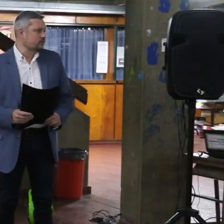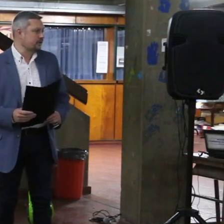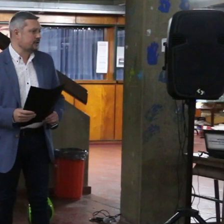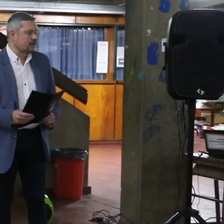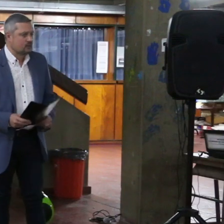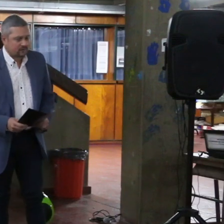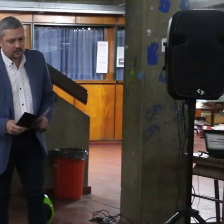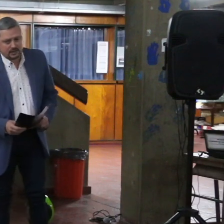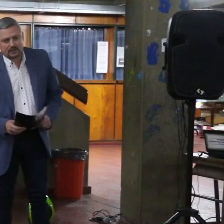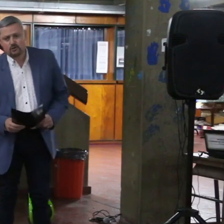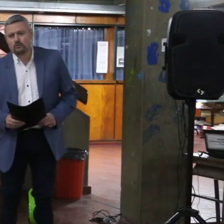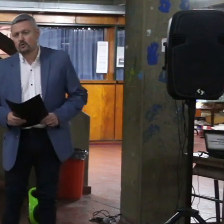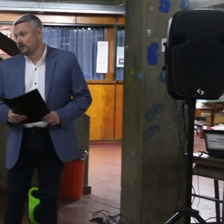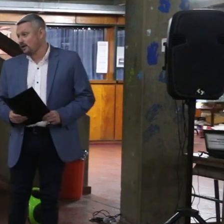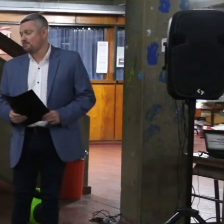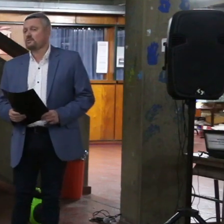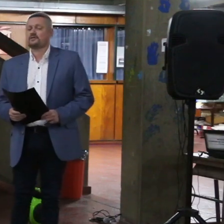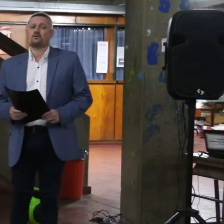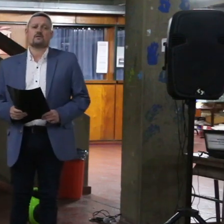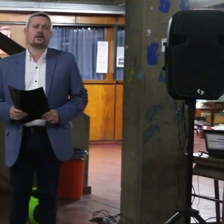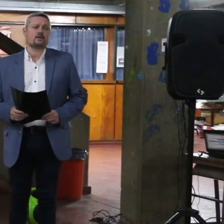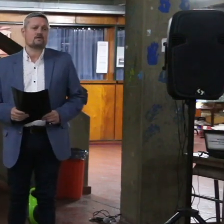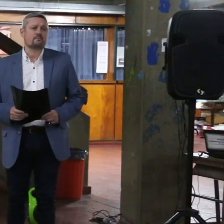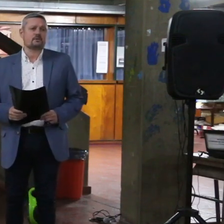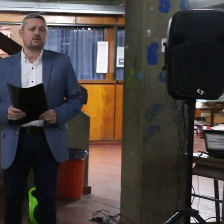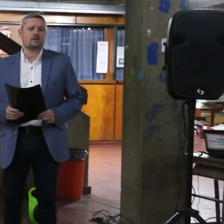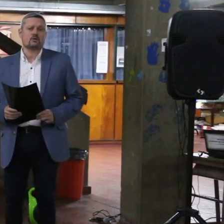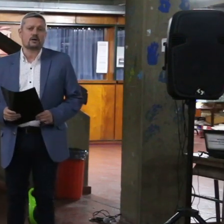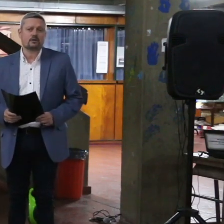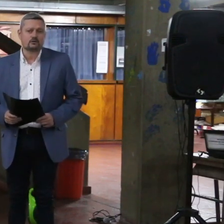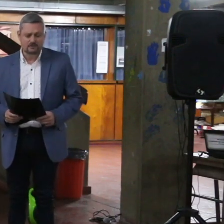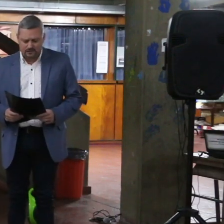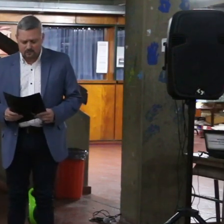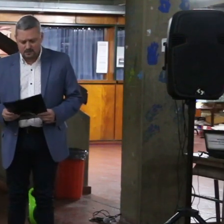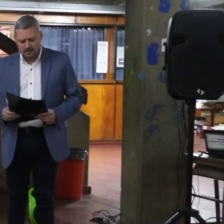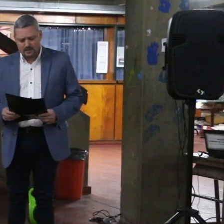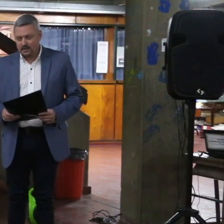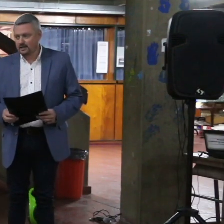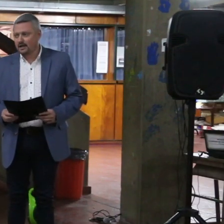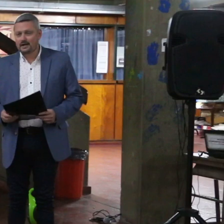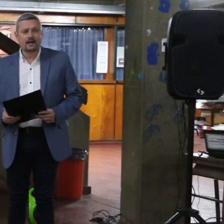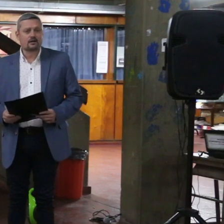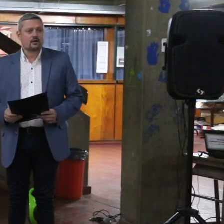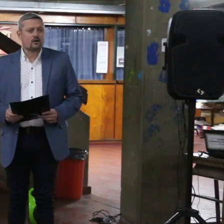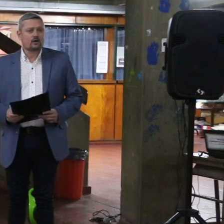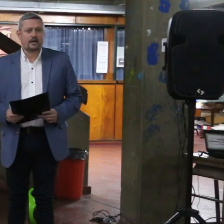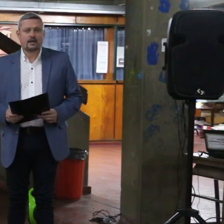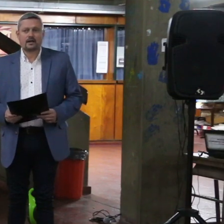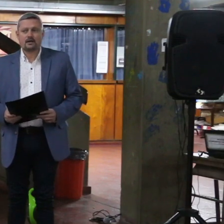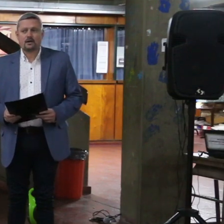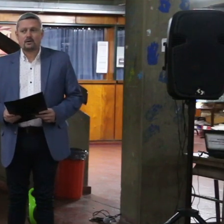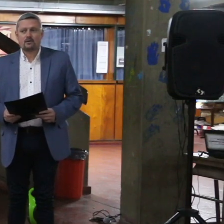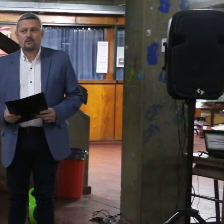de Cultura y Educación del Gobierno de la Provincia de Buenos Aires, nos han permitido a lo largo de estos años encarar